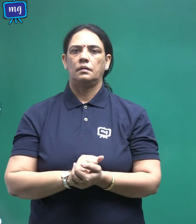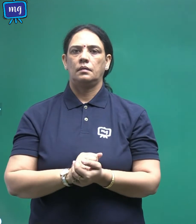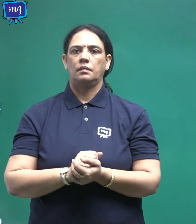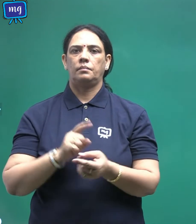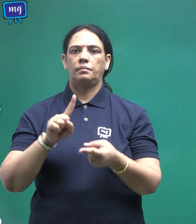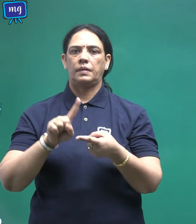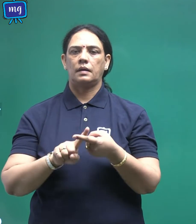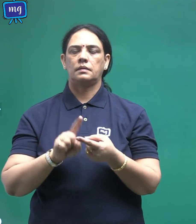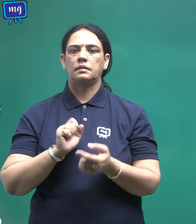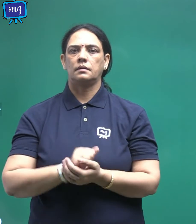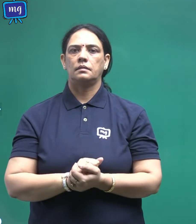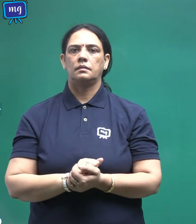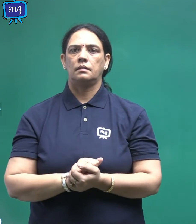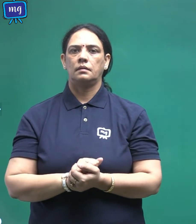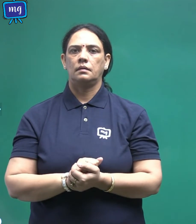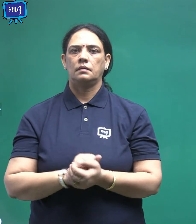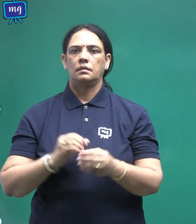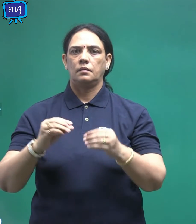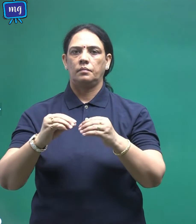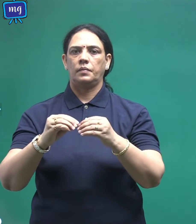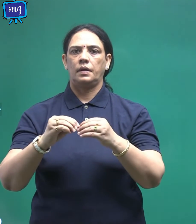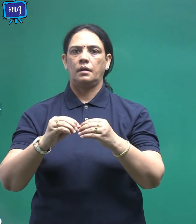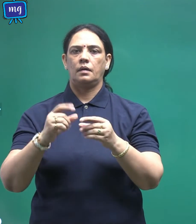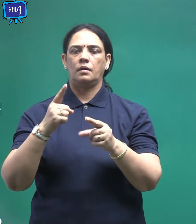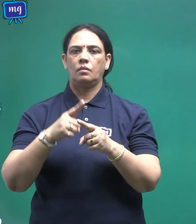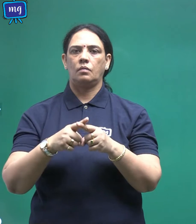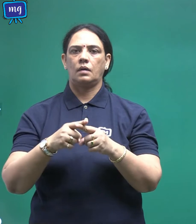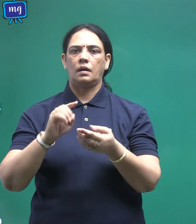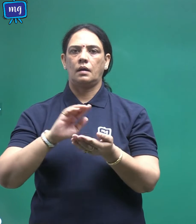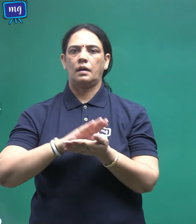प्लस B गुणा H